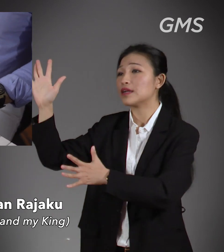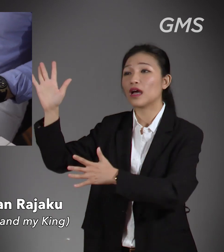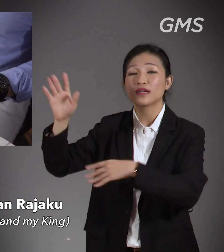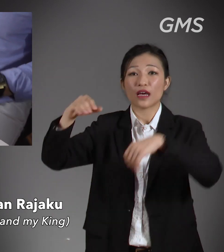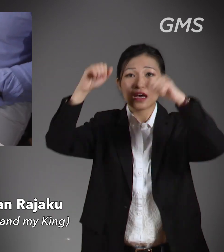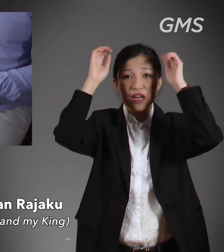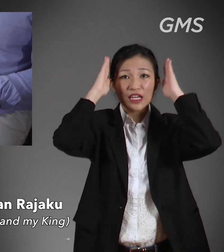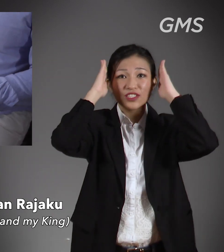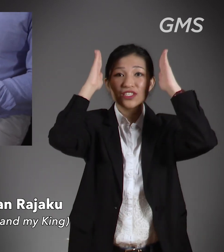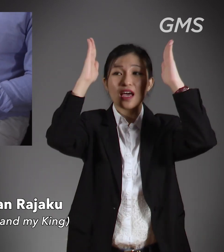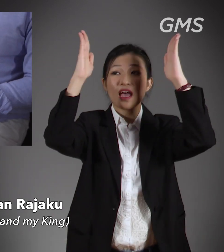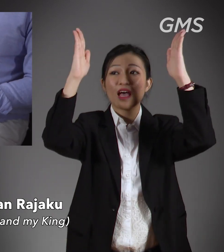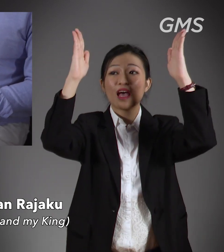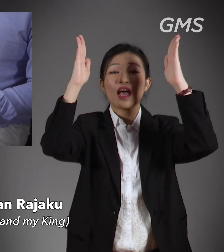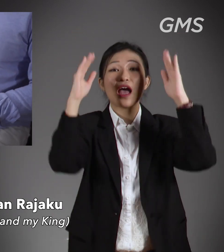Bapa dan